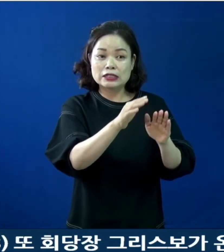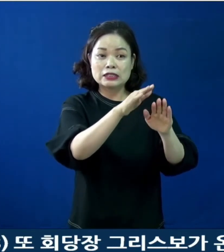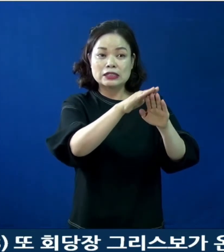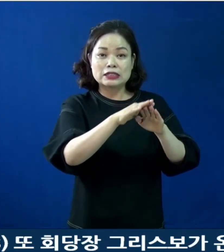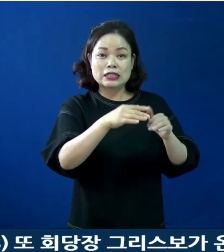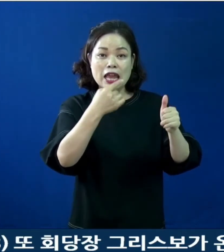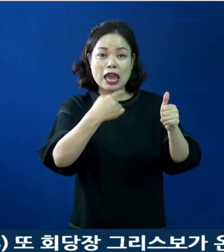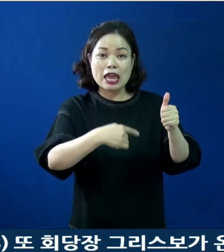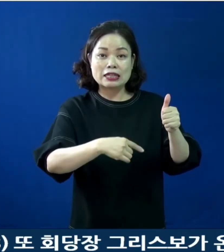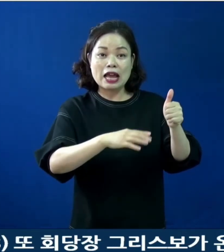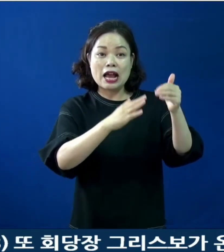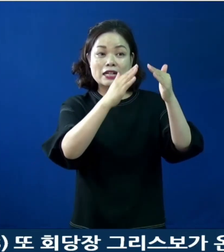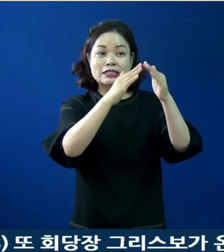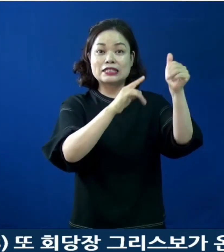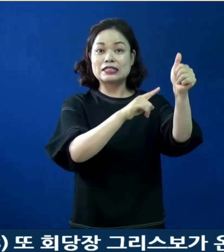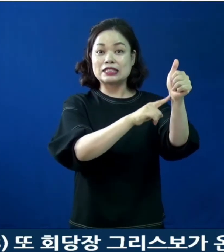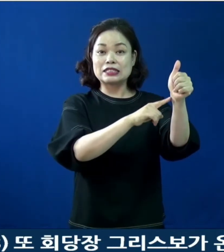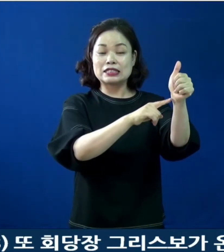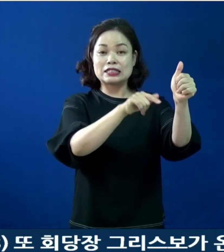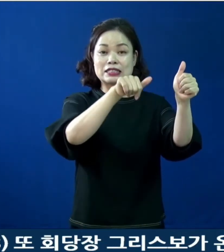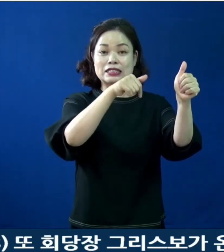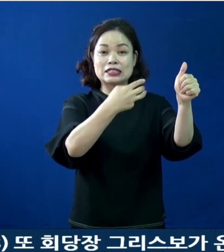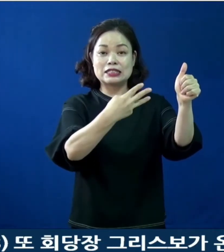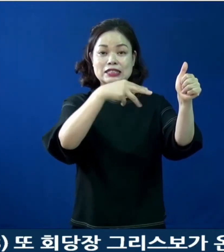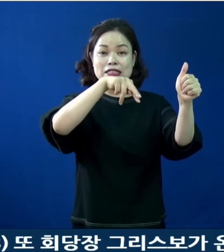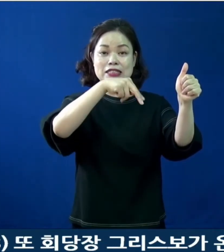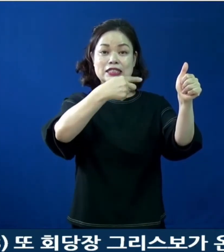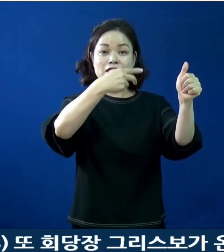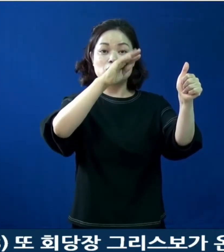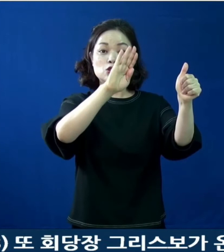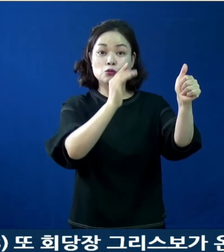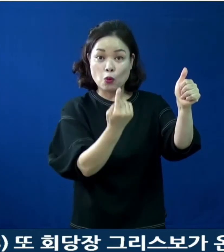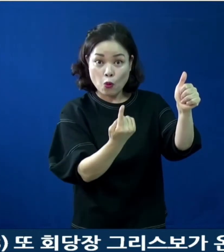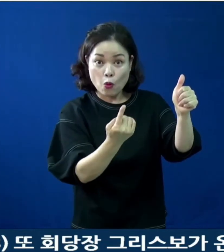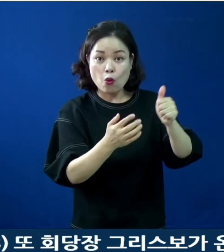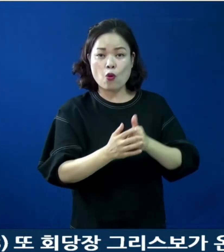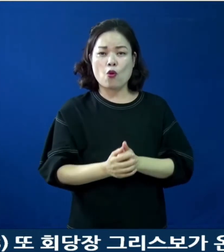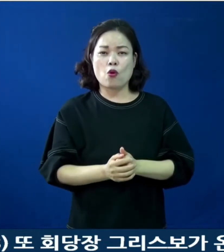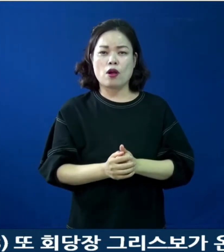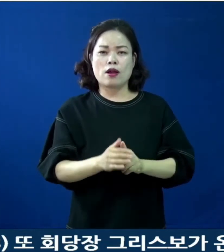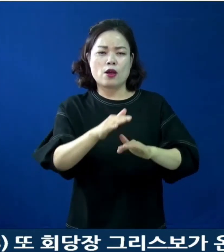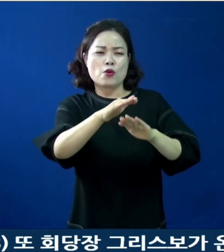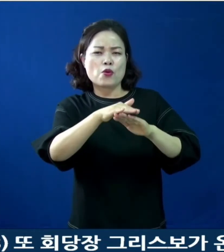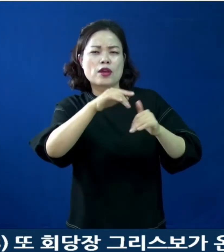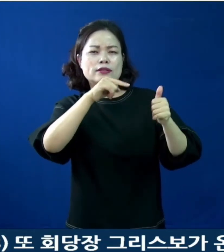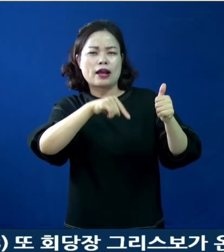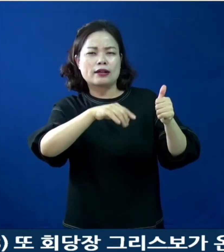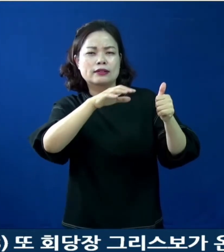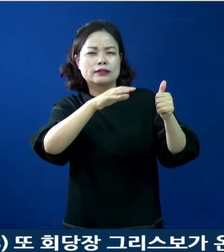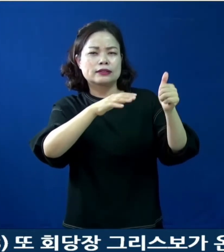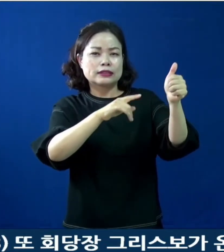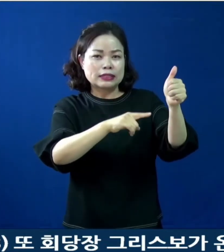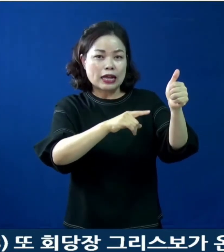회당장 그리스보, 회당장이니까 유대인이겠죠. 회당에 있었던